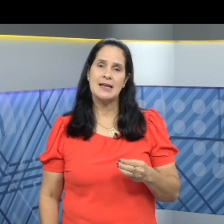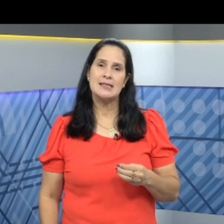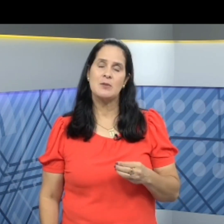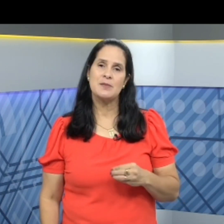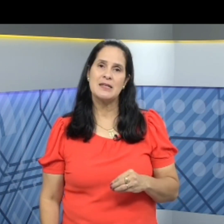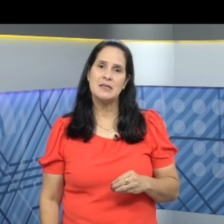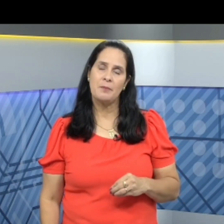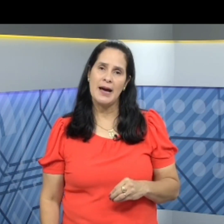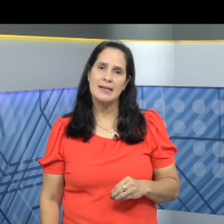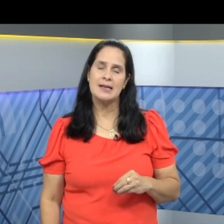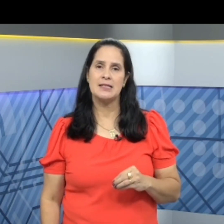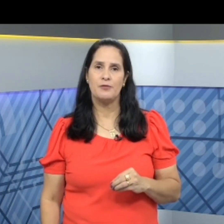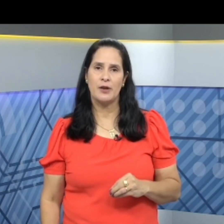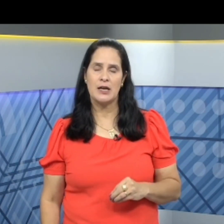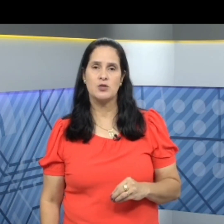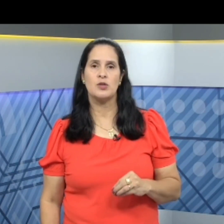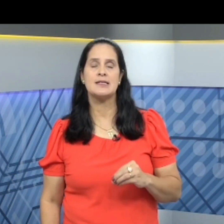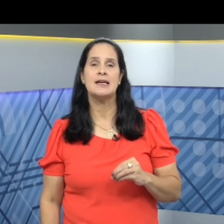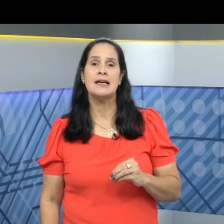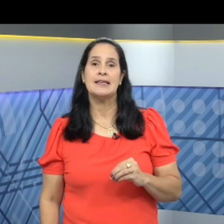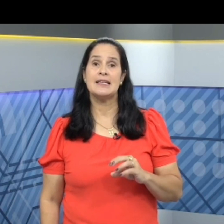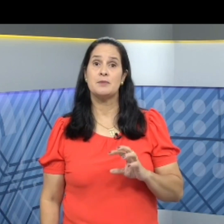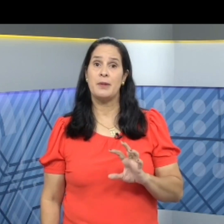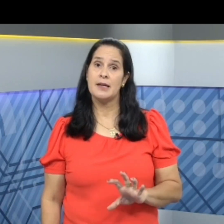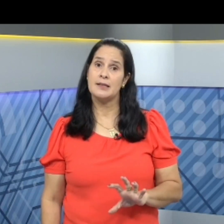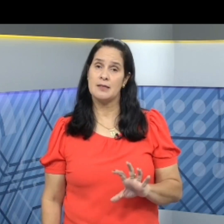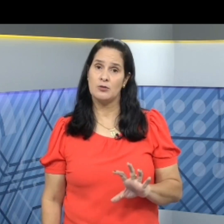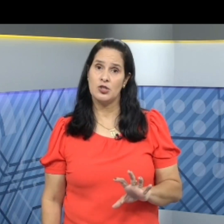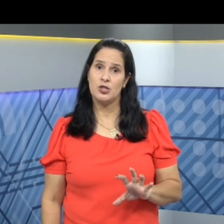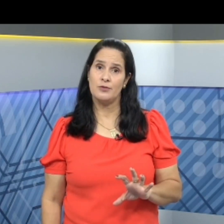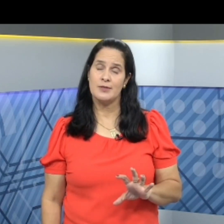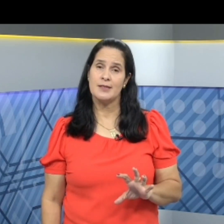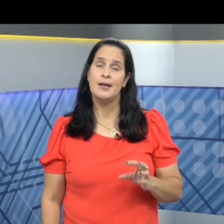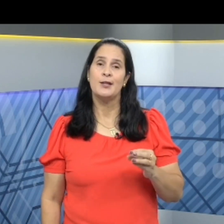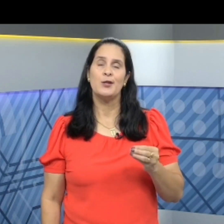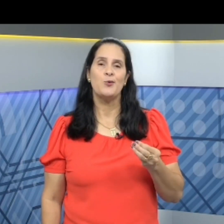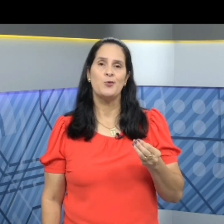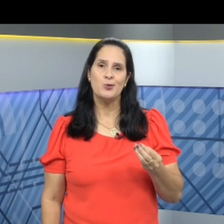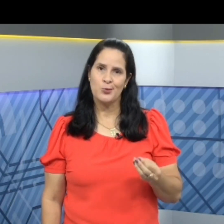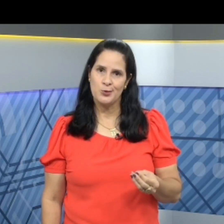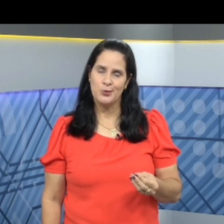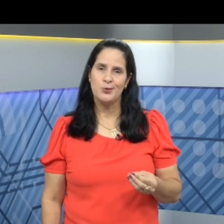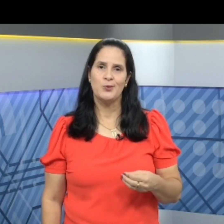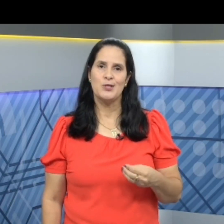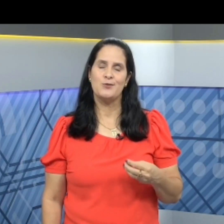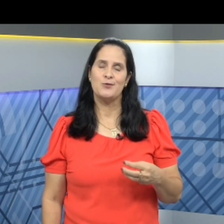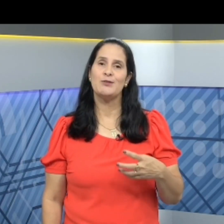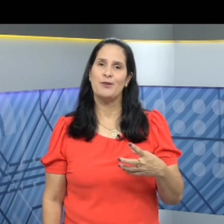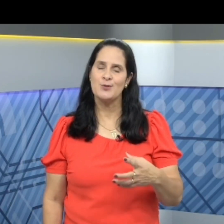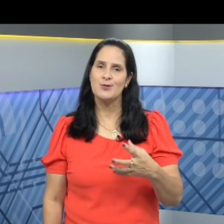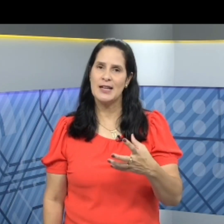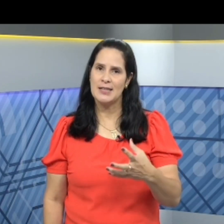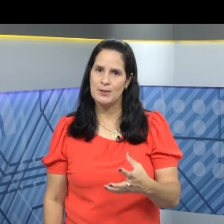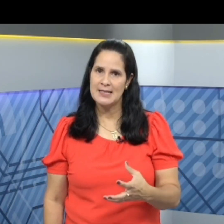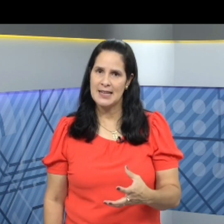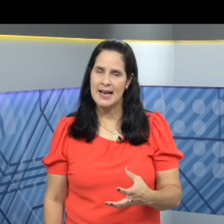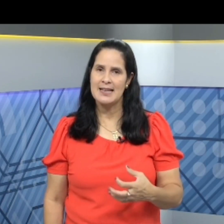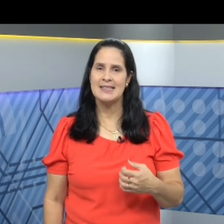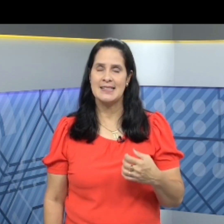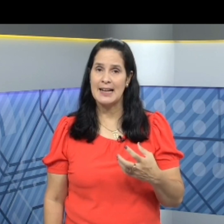as principais classificações das perdas auditivas. Então, o surdo, o indivíduo que faz uso da língua de sinais, da Libras,